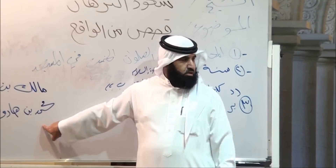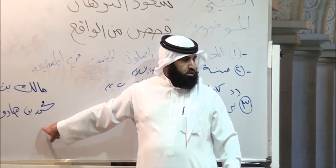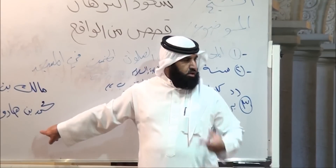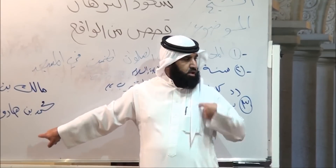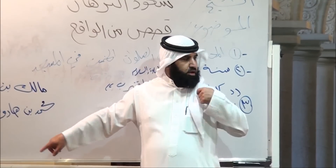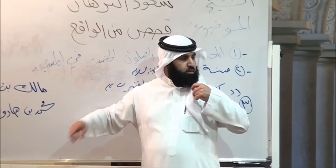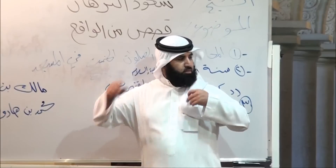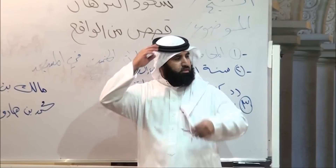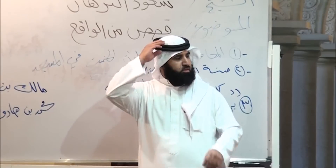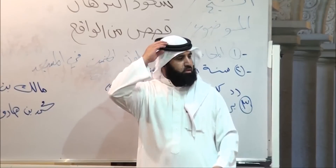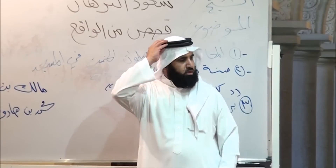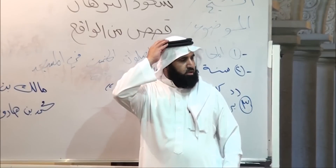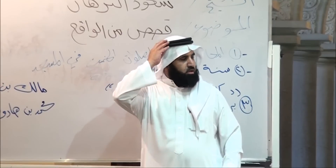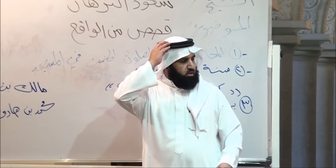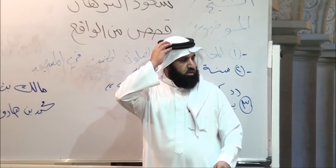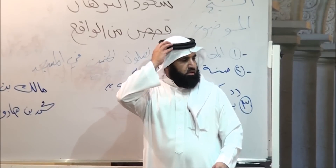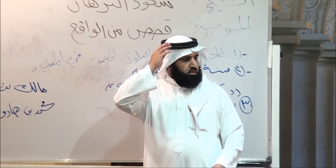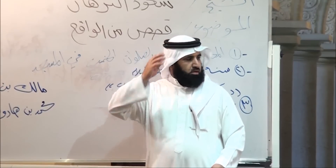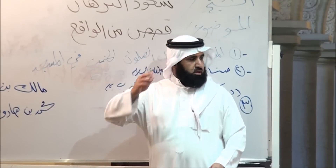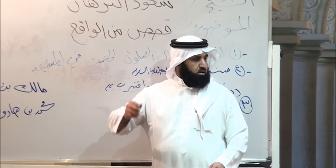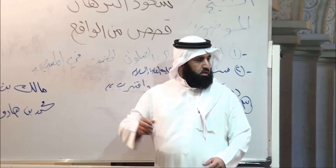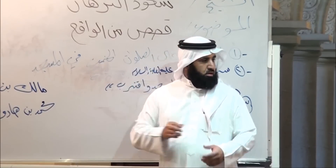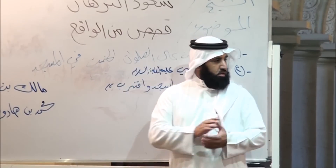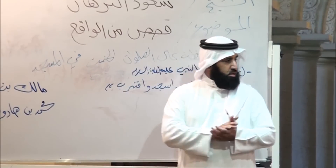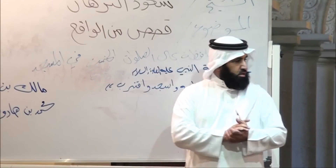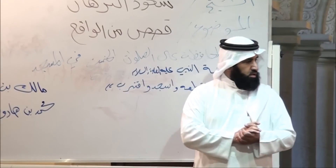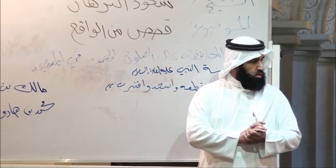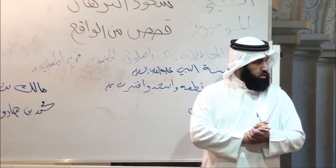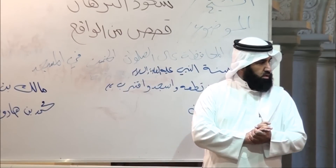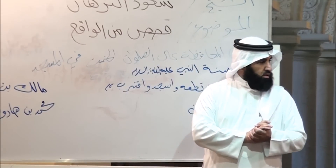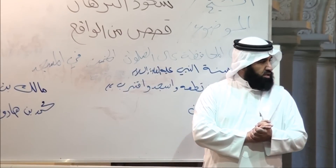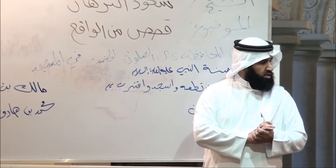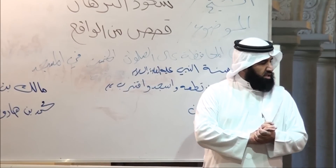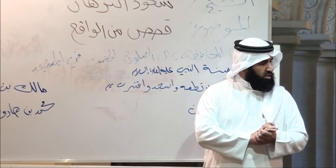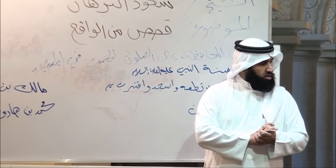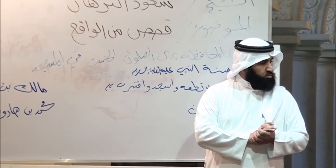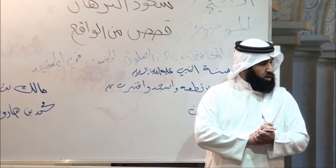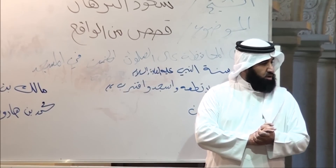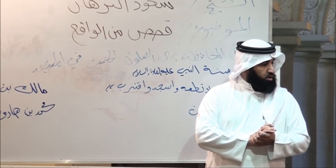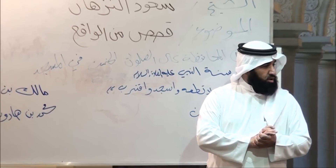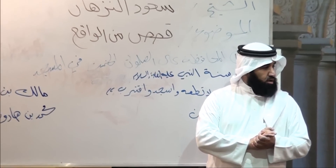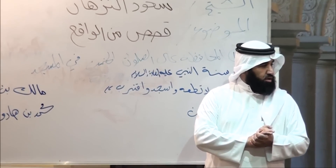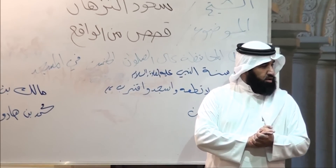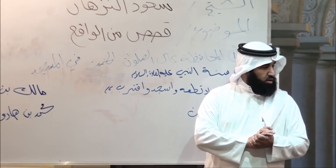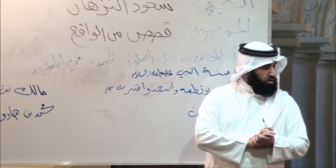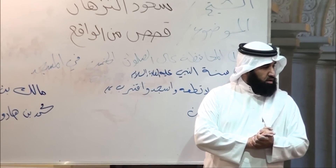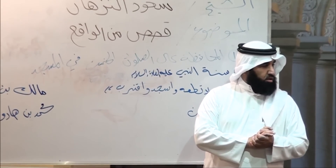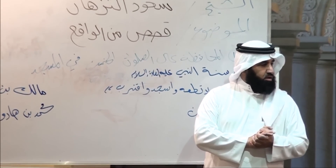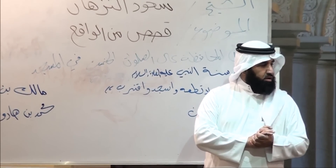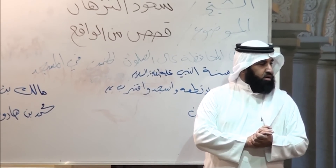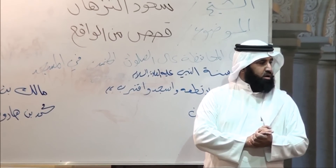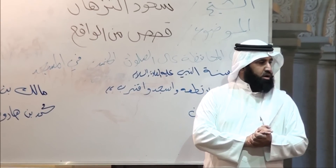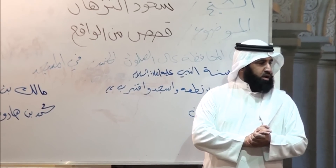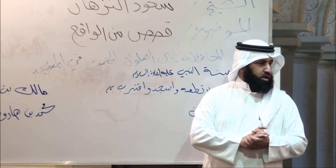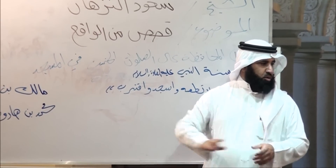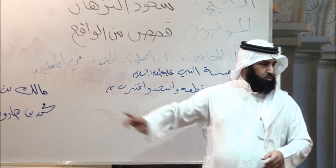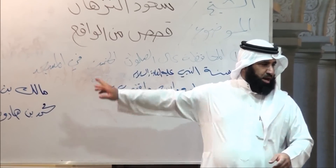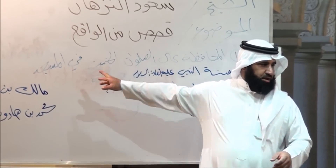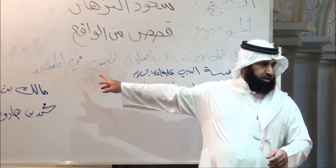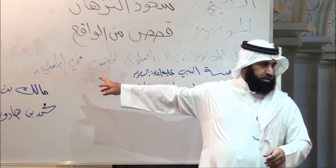اعلم يا مالك ان الله يجمع محمد بن هارون وامه ثم يوم القيامه يجمع محمد بن هارون وامه التي